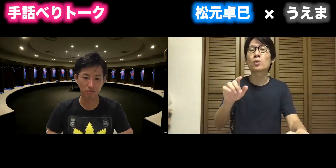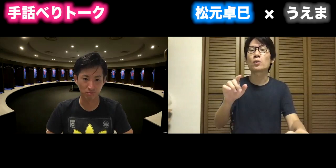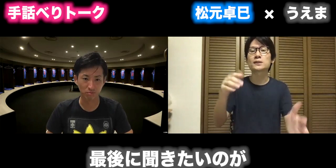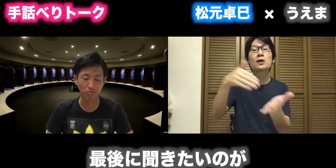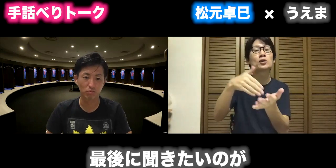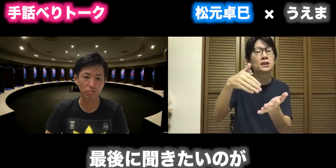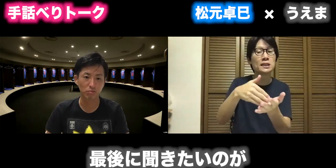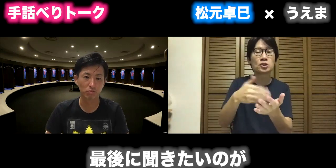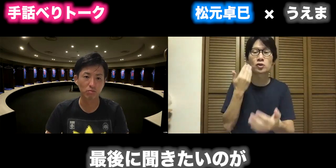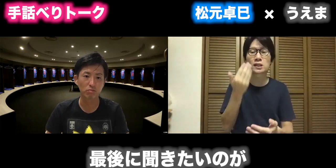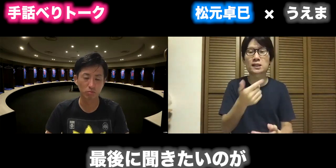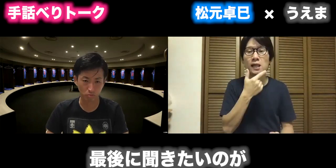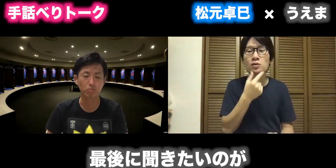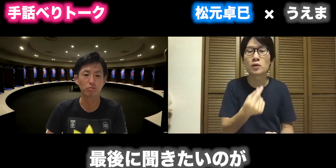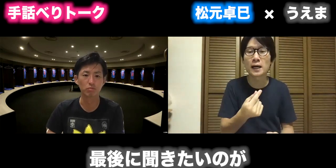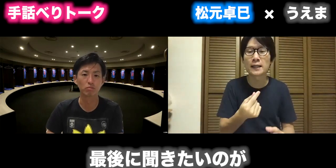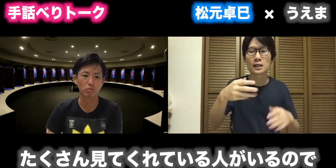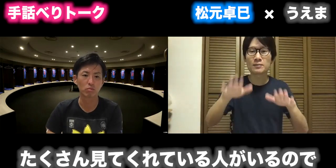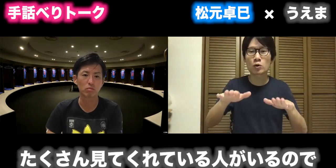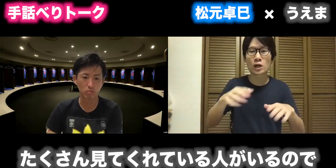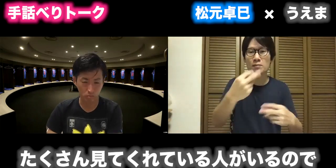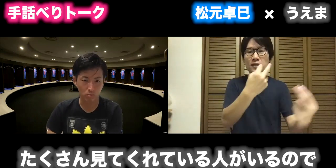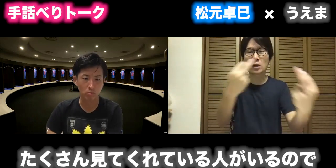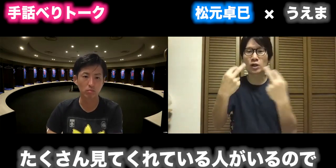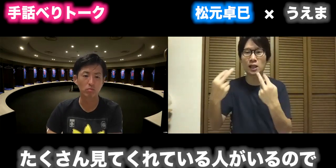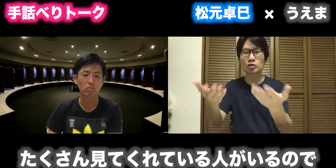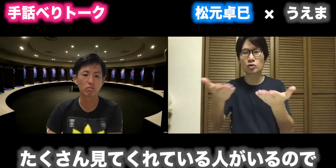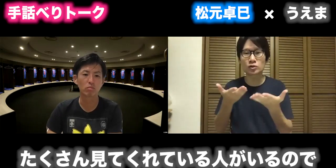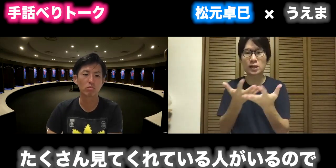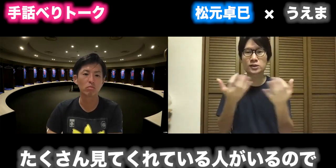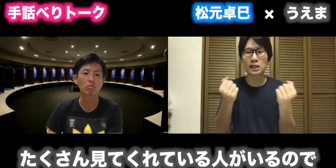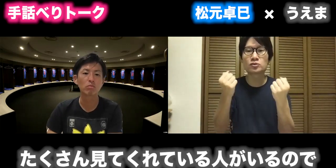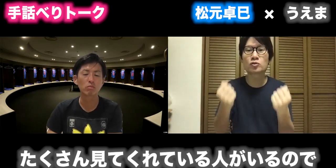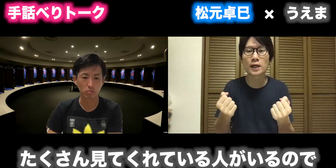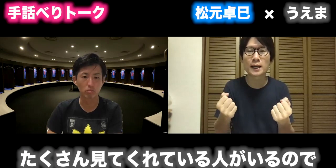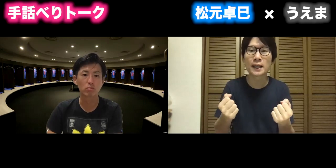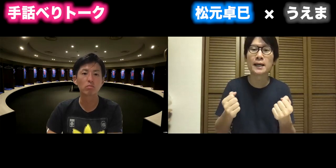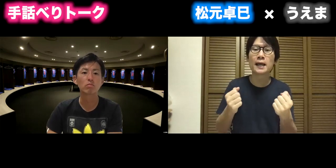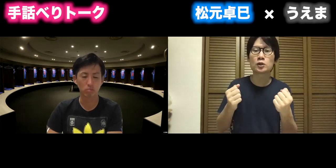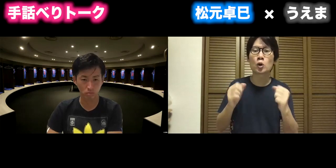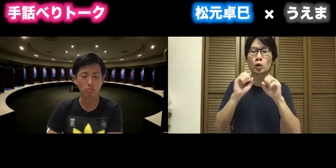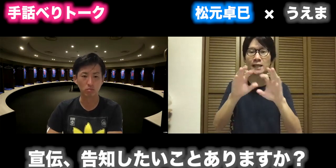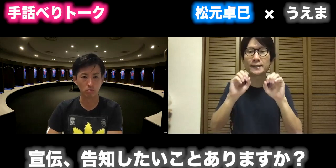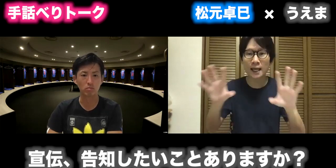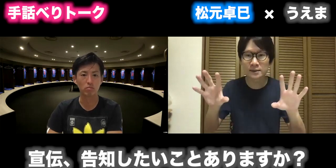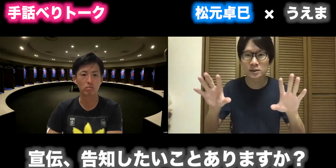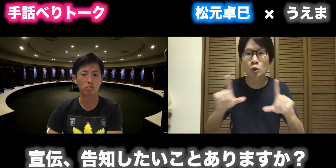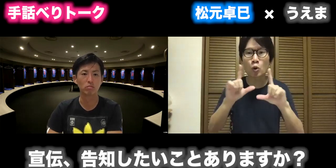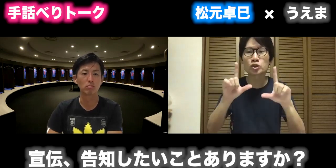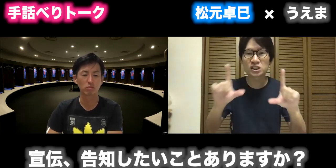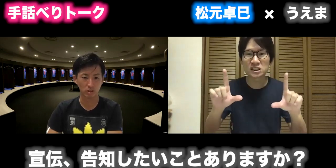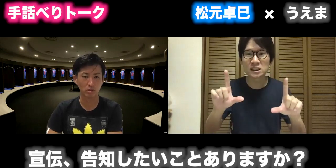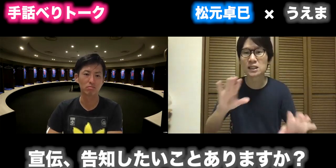最後にちょっと聞きたいのは今これ見てくれてる人たくさんいるのでえっ宣伝